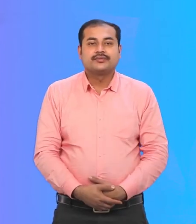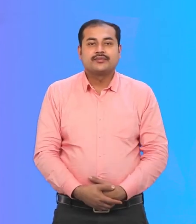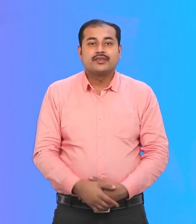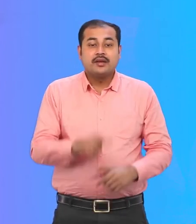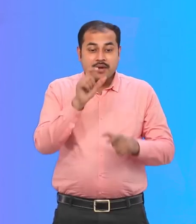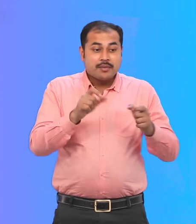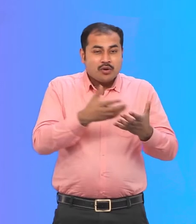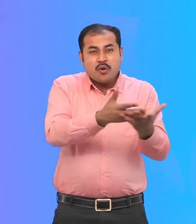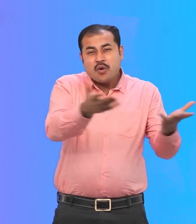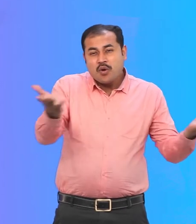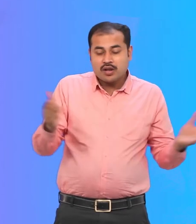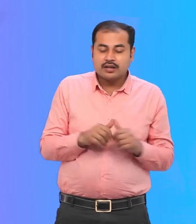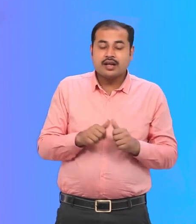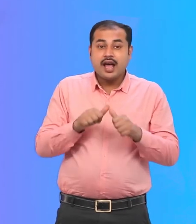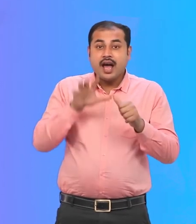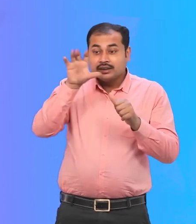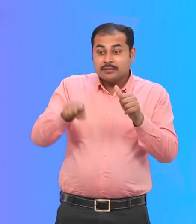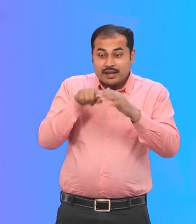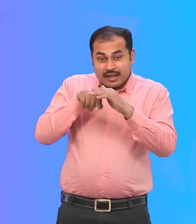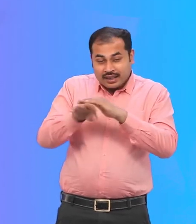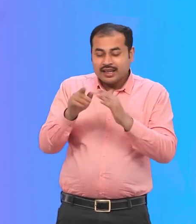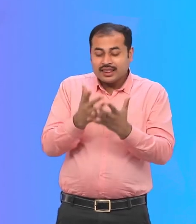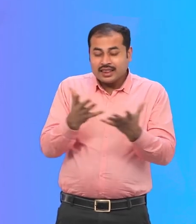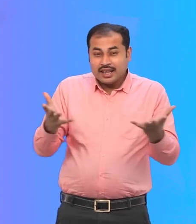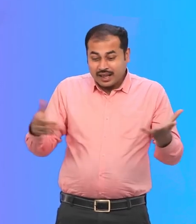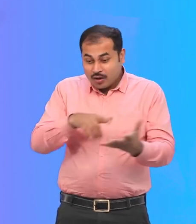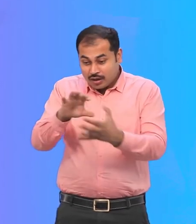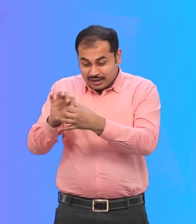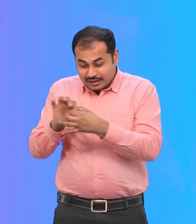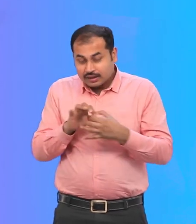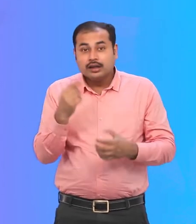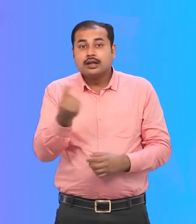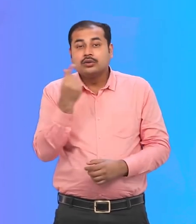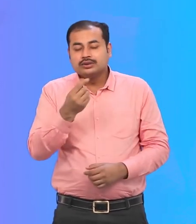है ताकि प्रत्येक व्यक्ति उनका आसानी से उपयोग कर सकें